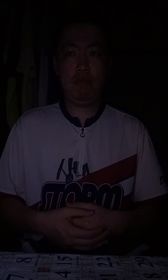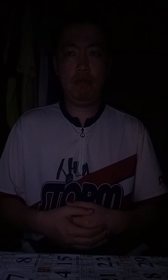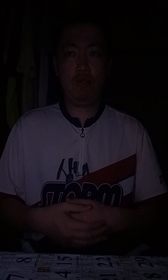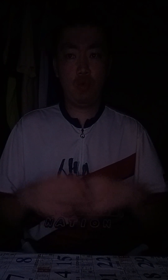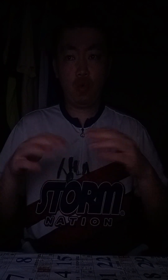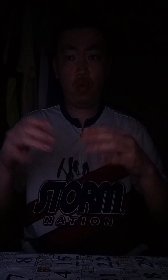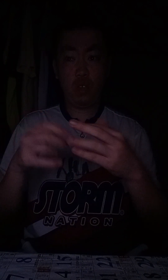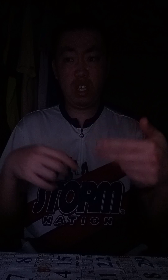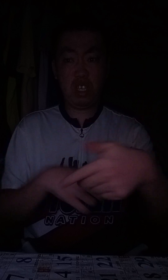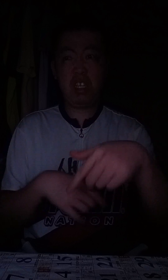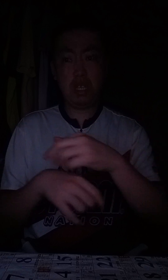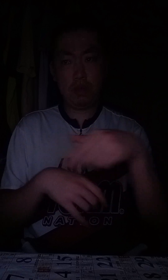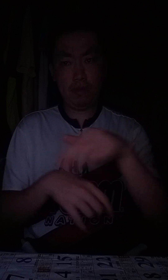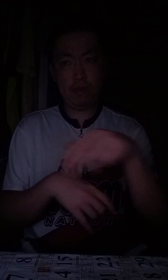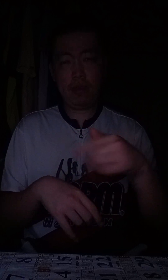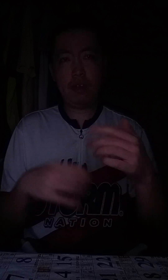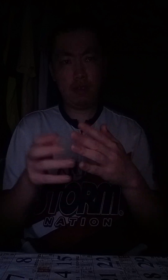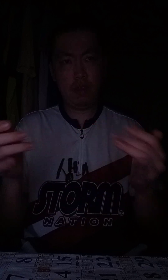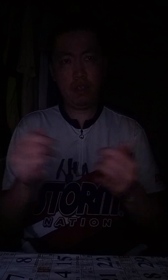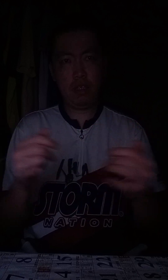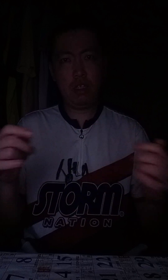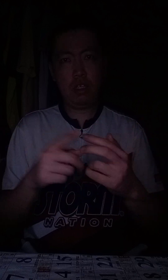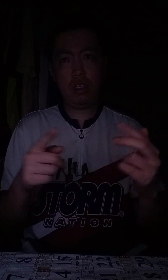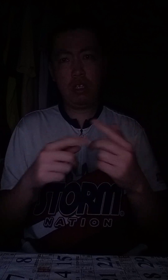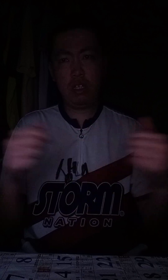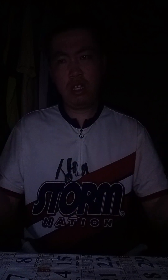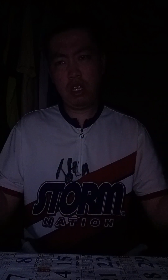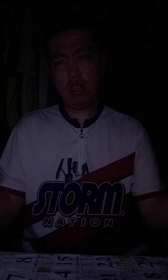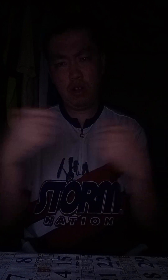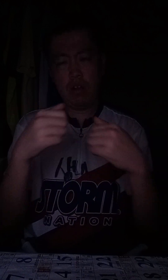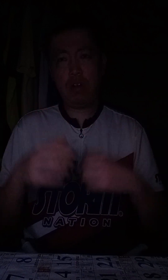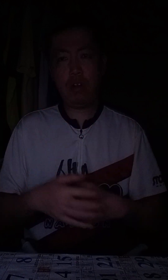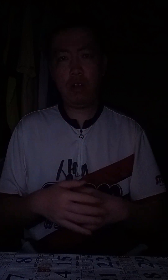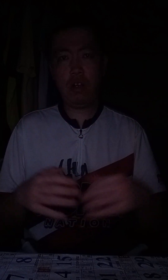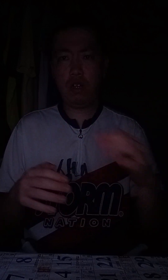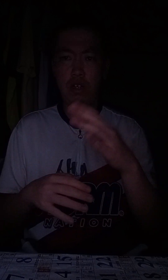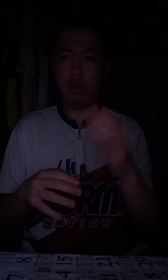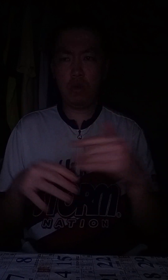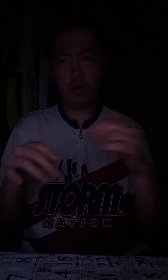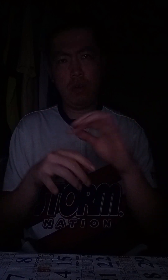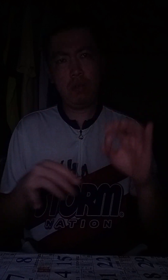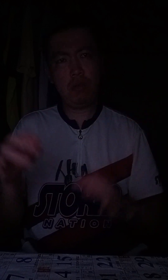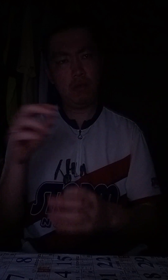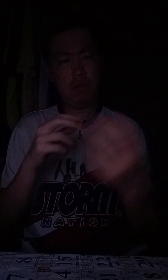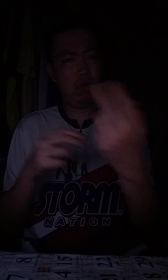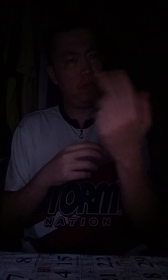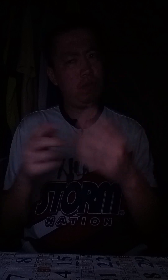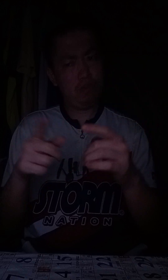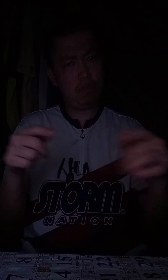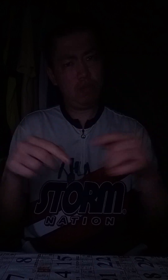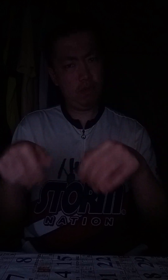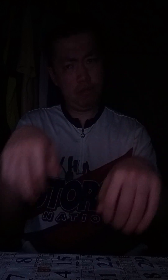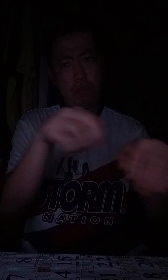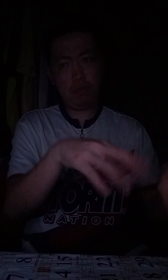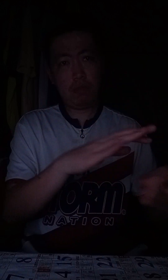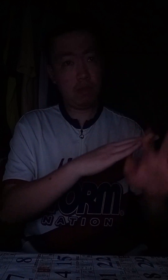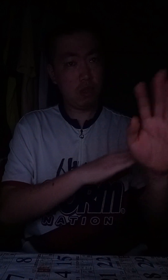교차로를 달리던 마을버스가 마주오던 택시와 충돌합니다. 이 사고 충격으로 마을버스는 인도를 타고 넘어가 약국을